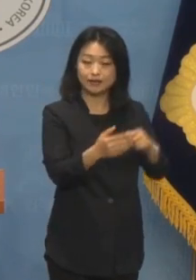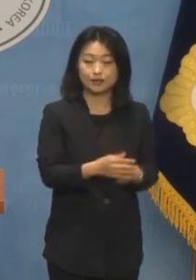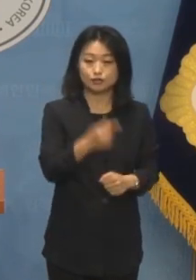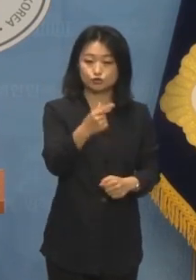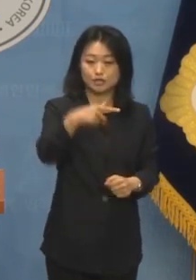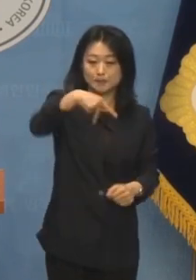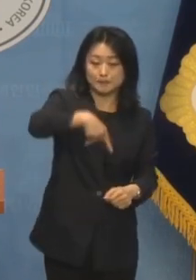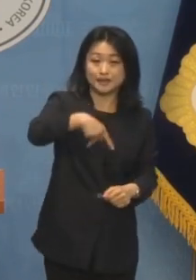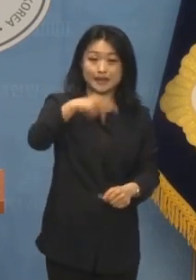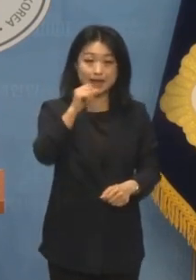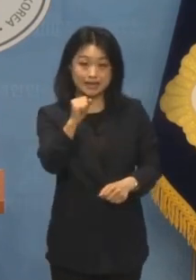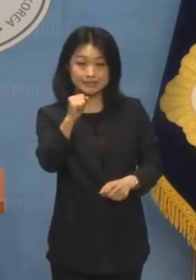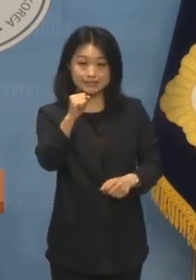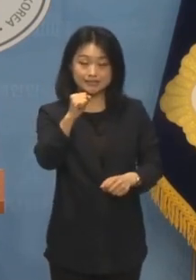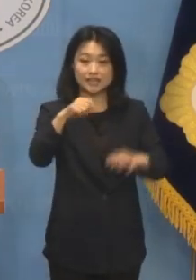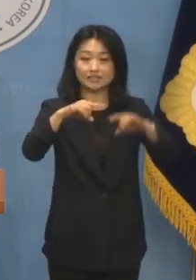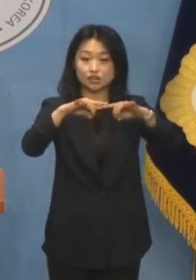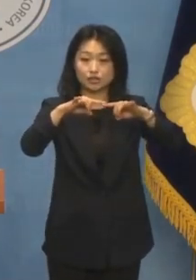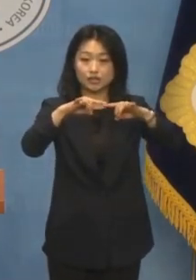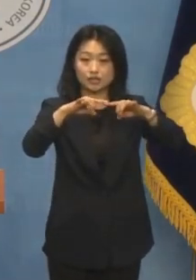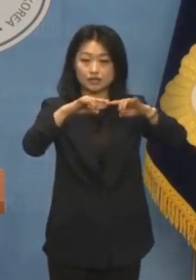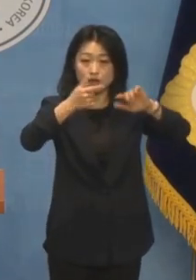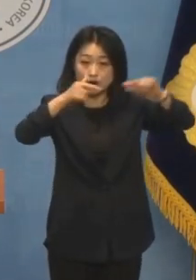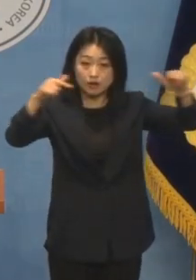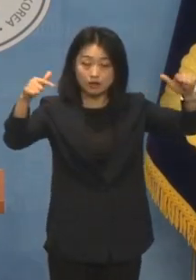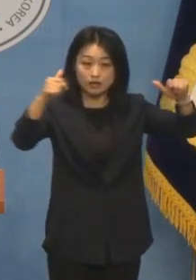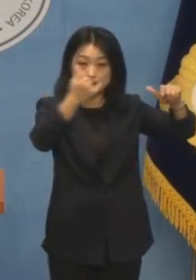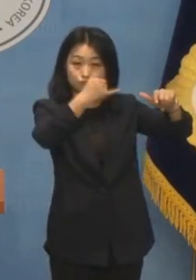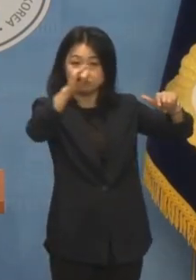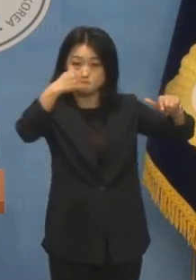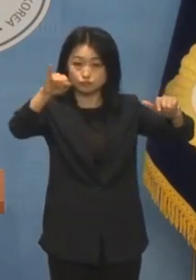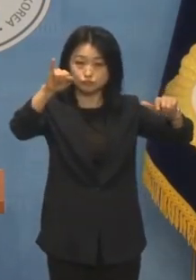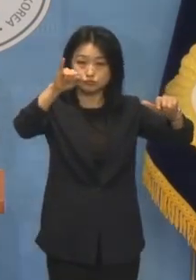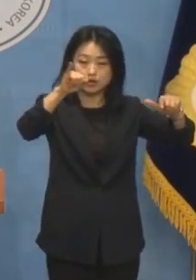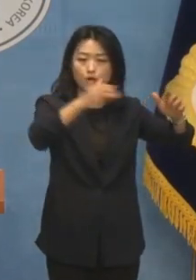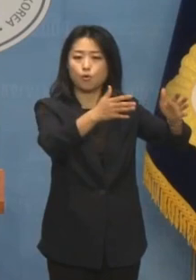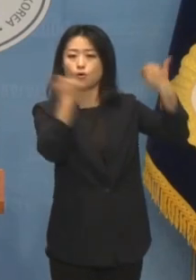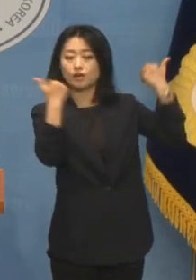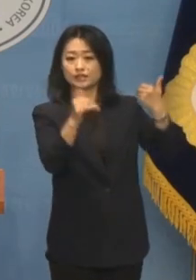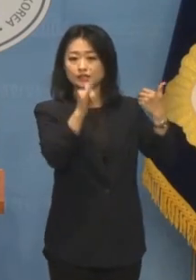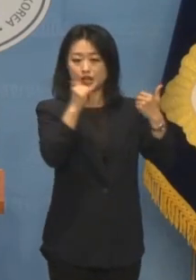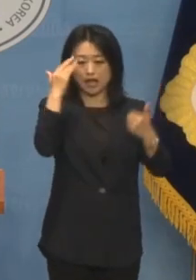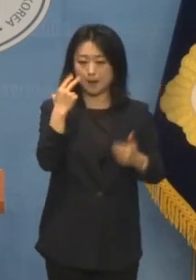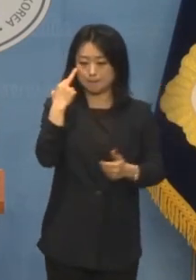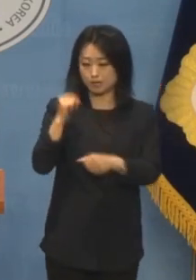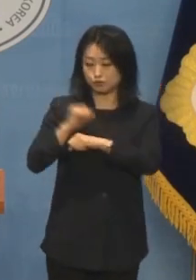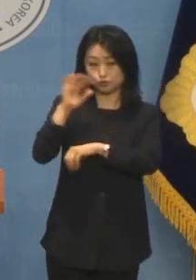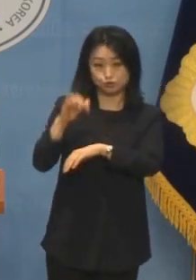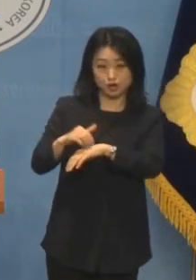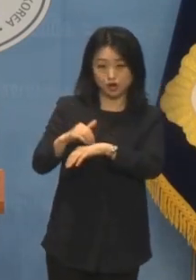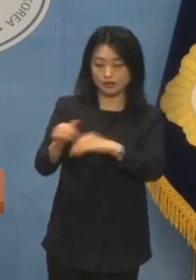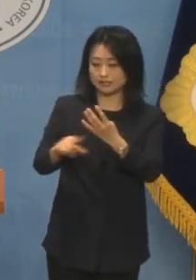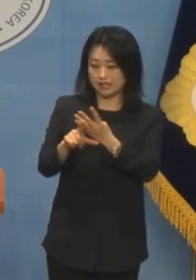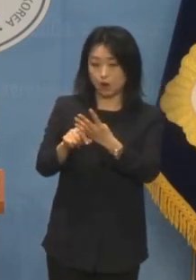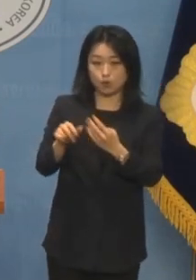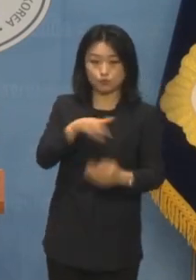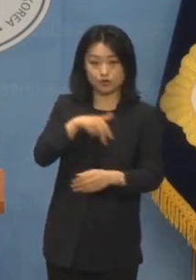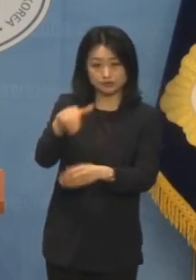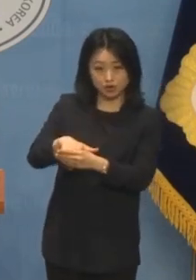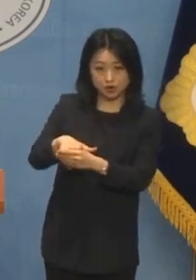GPS 전파교란 공격도 강도가 거세지고 있습니다. 지난 3월 한미연합훈련, 4월 총선, 그리고